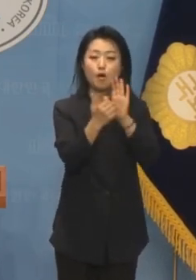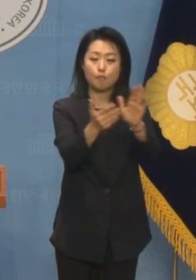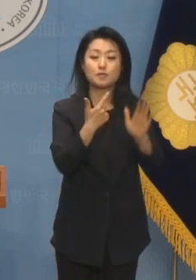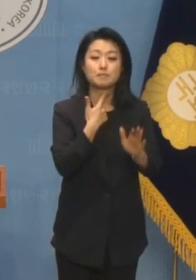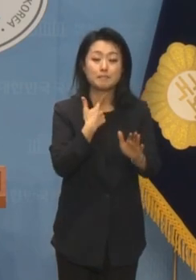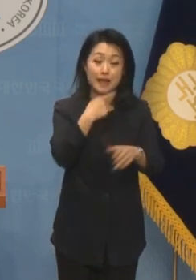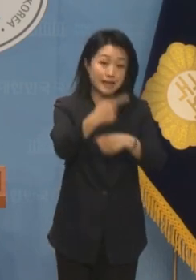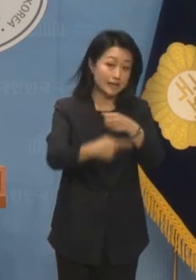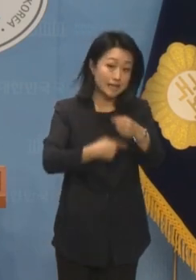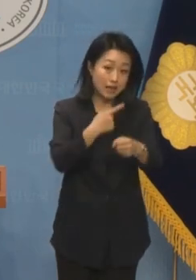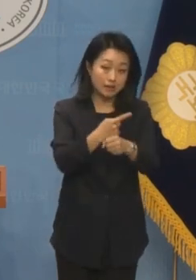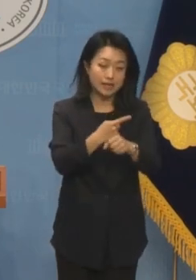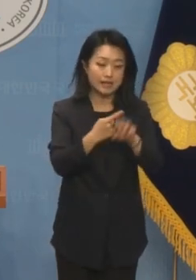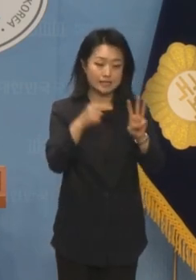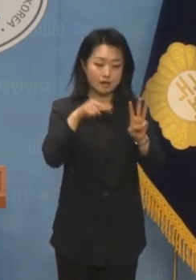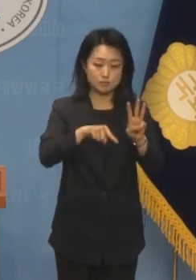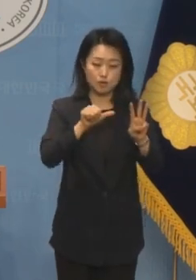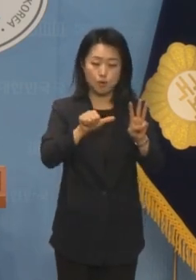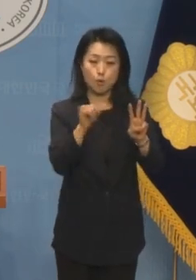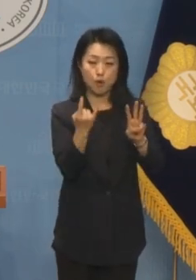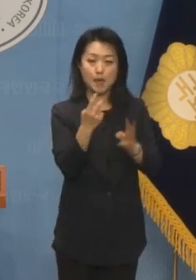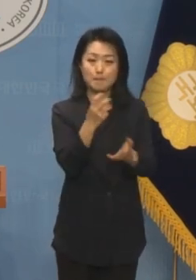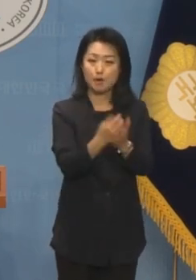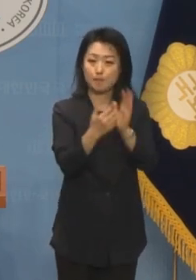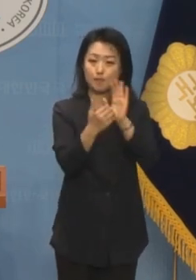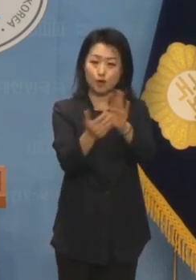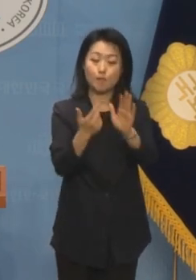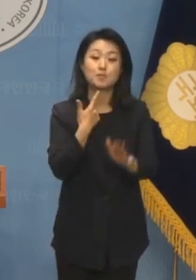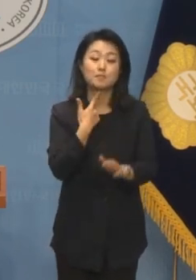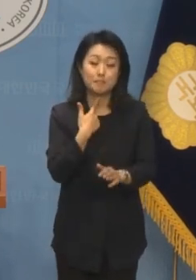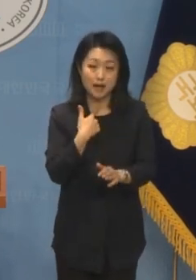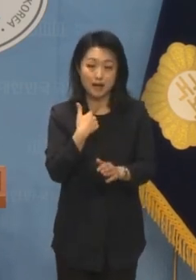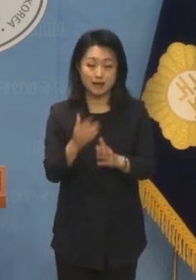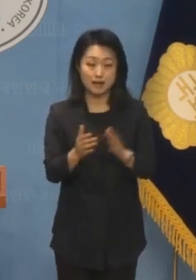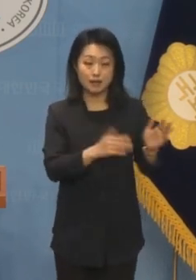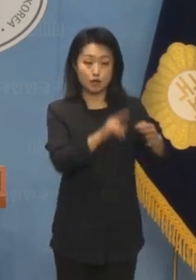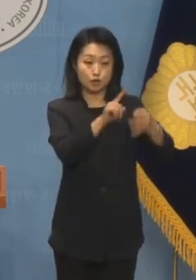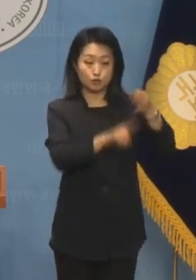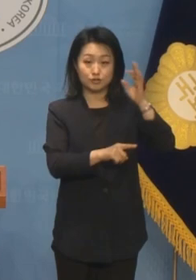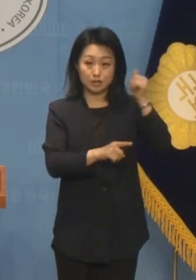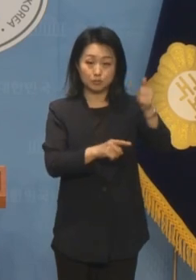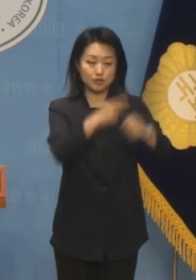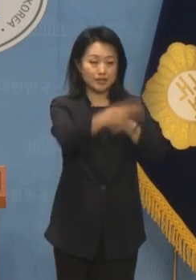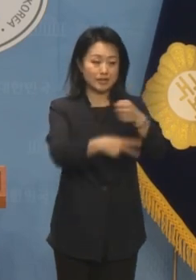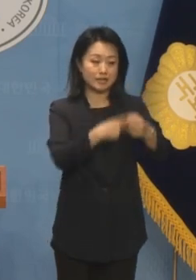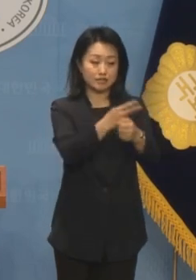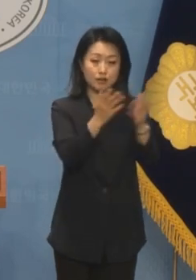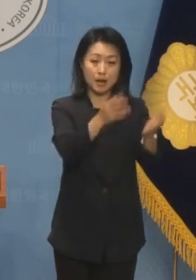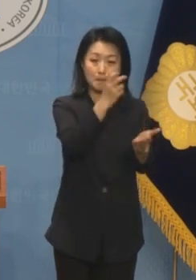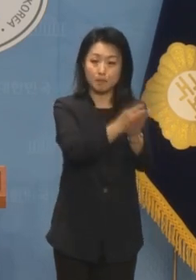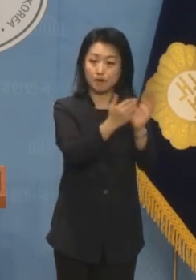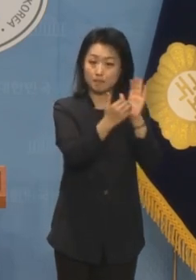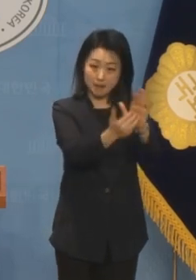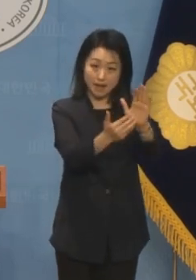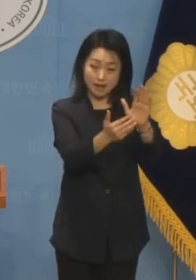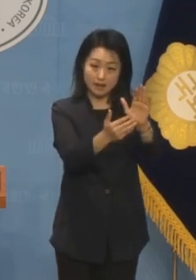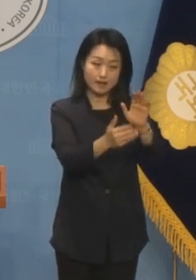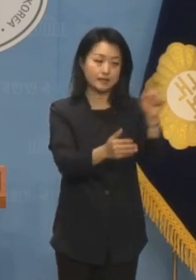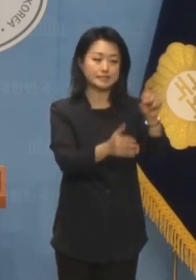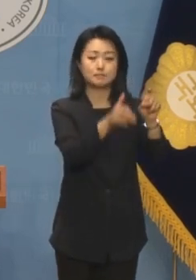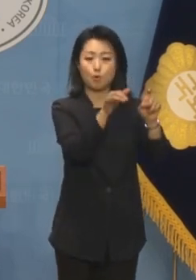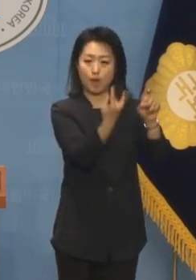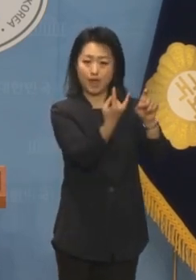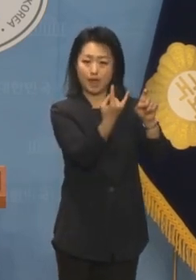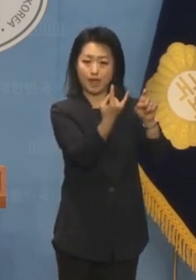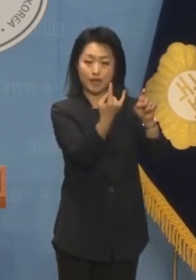1년에 3.75회 꼴입니다. 윤 대통령은 2년 동안 10회입니다. 1년에 5회입니다.